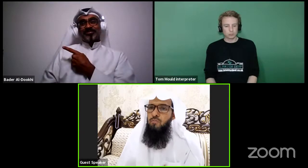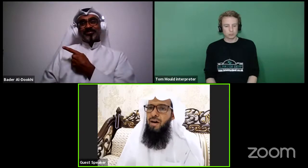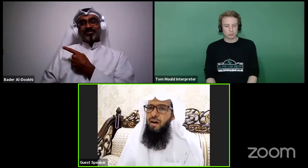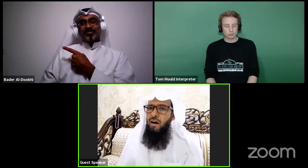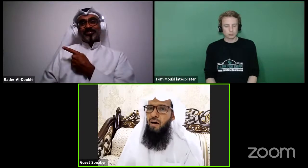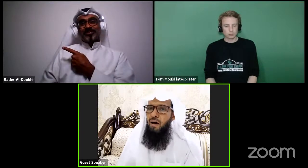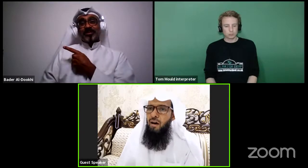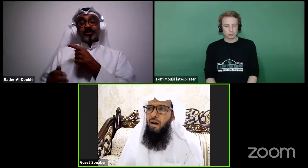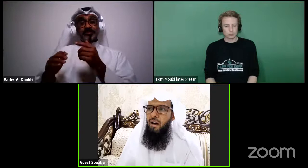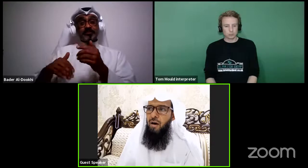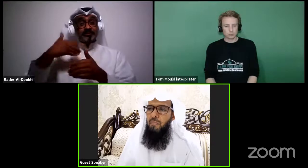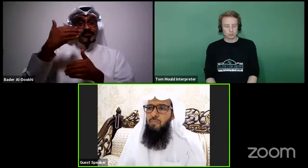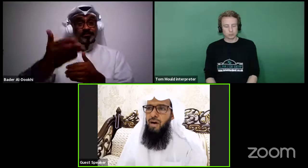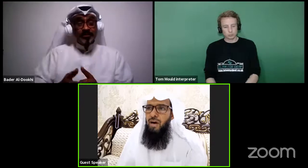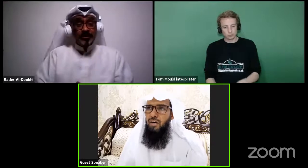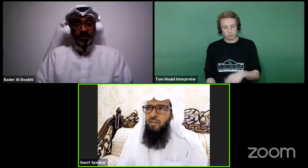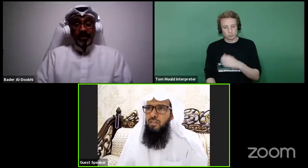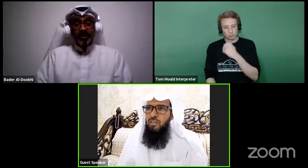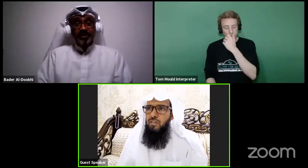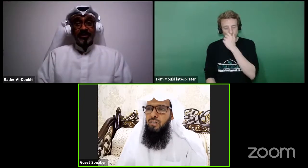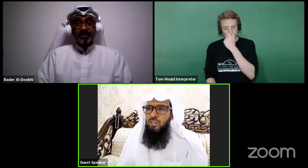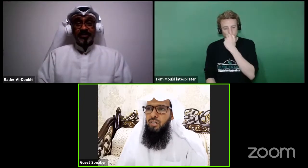ثم مما